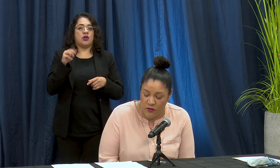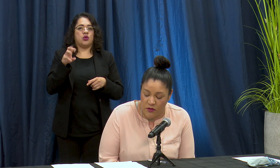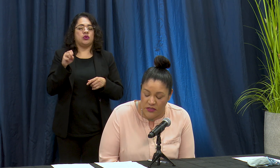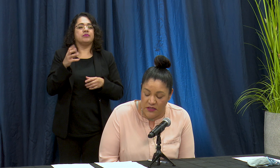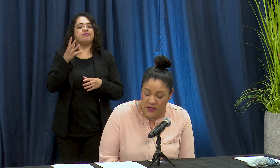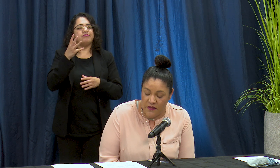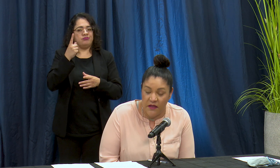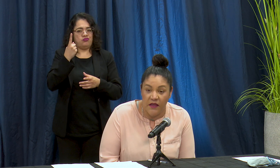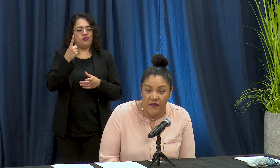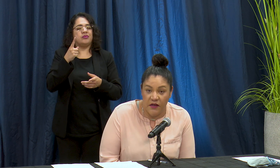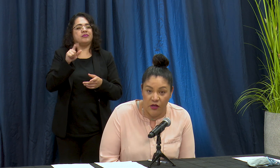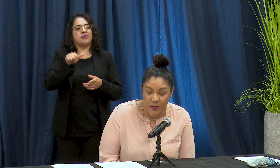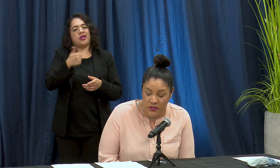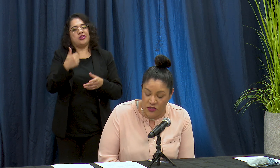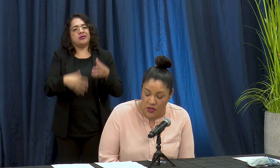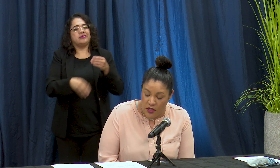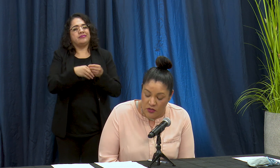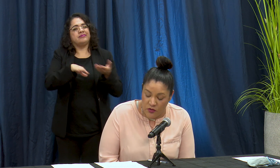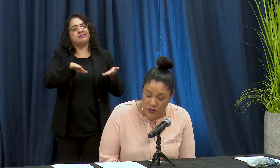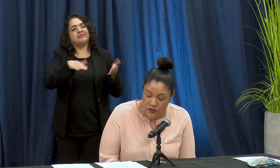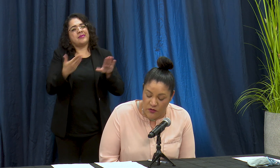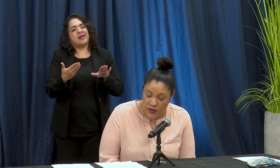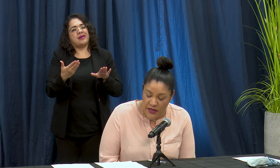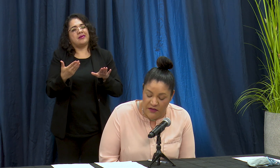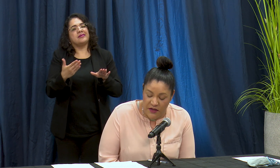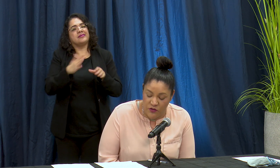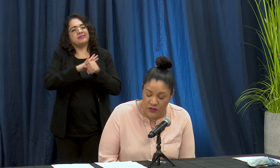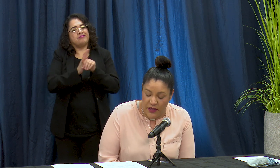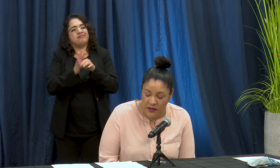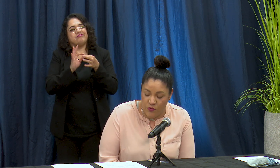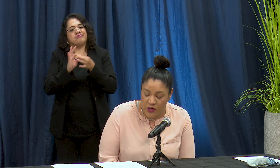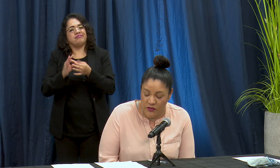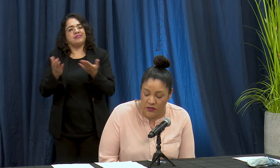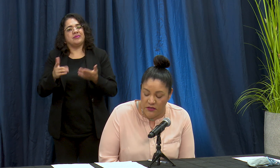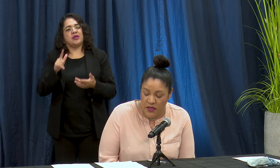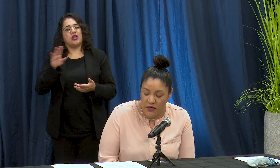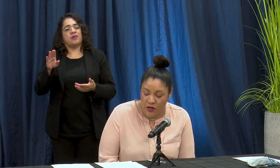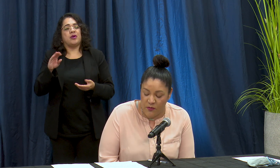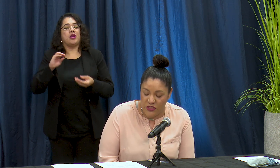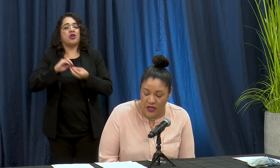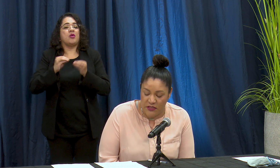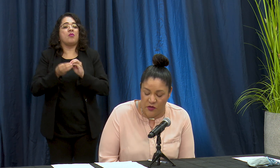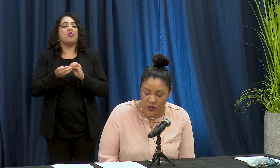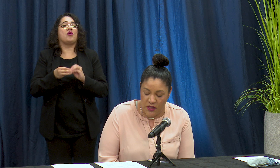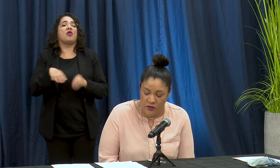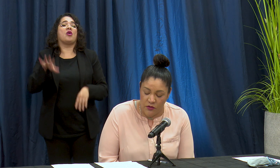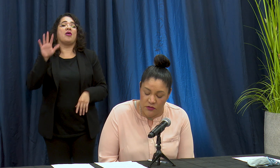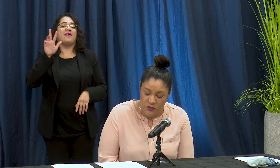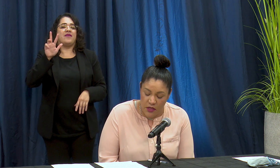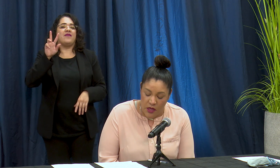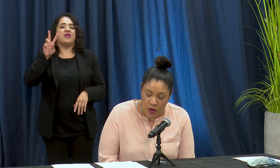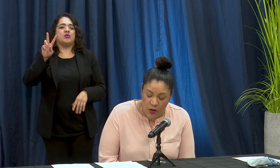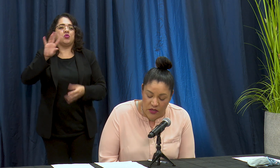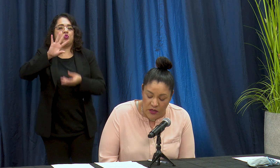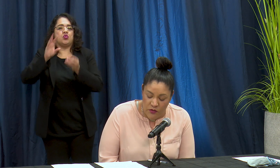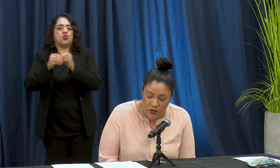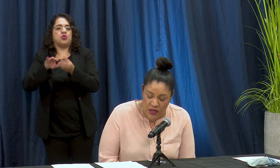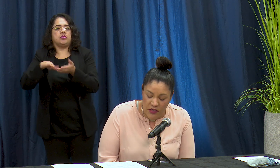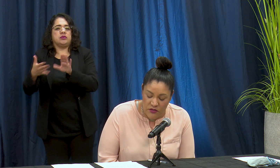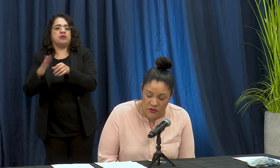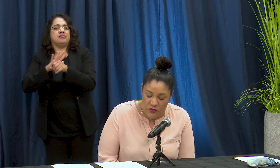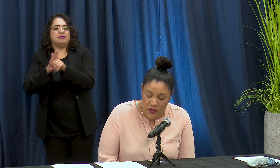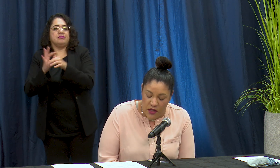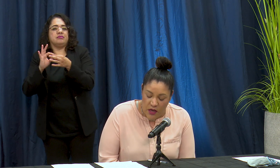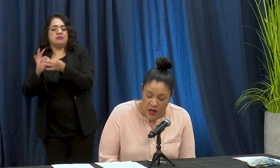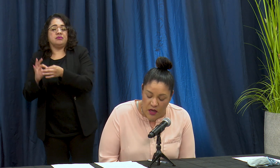a otro residente de Long Beach. Eso eleva el total de muertes en Long Beach a 52. 41